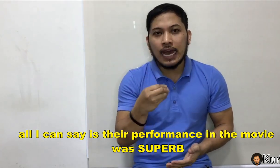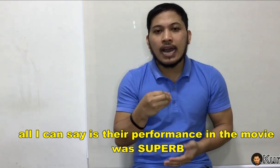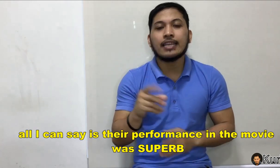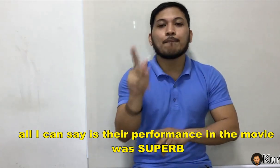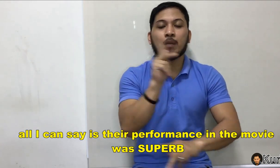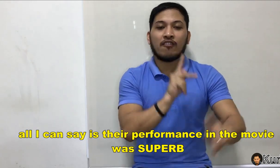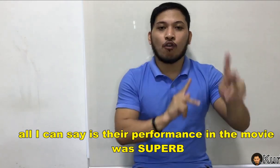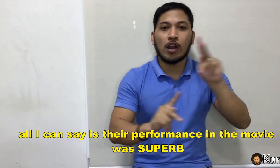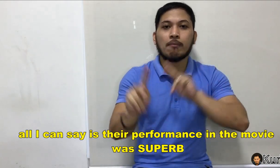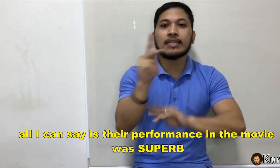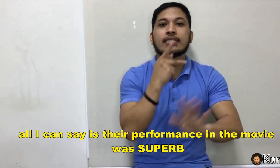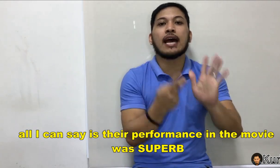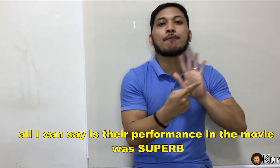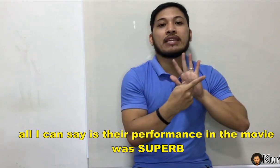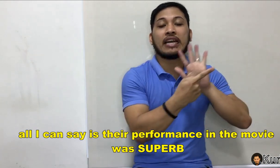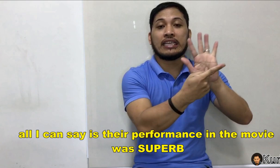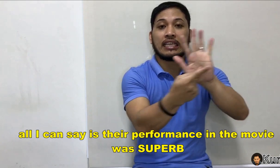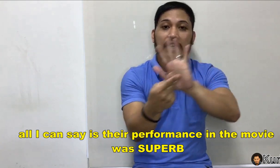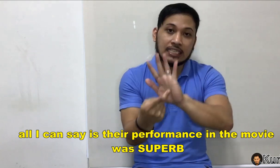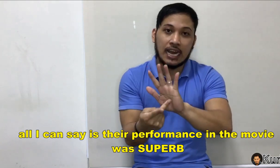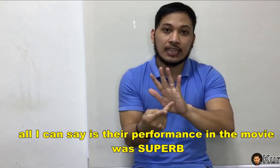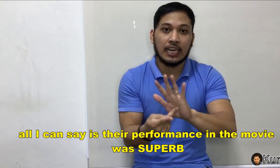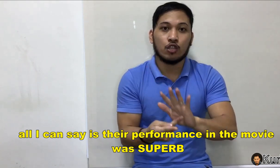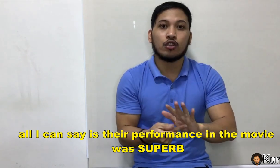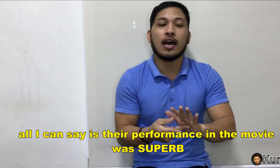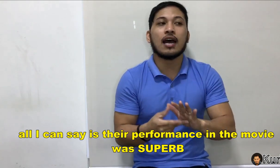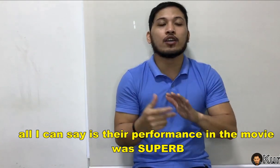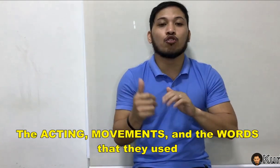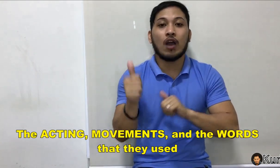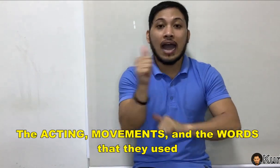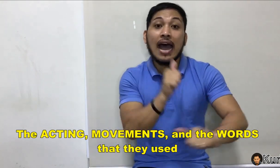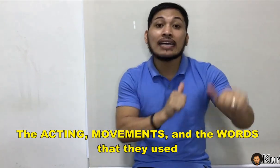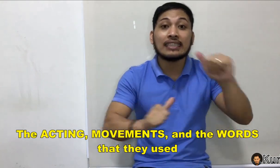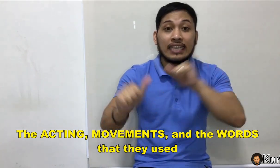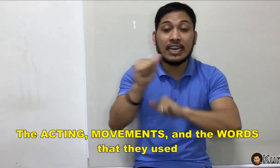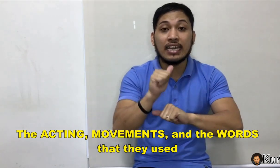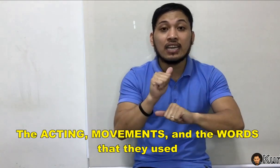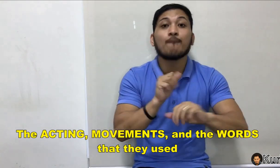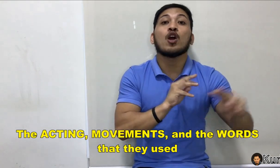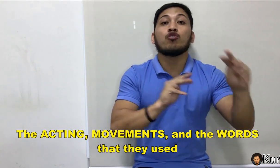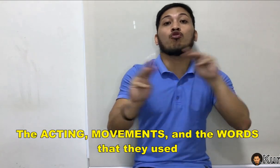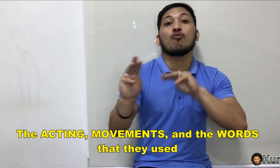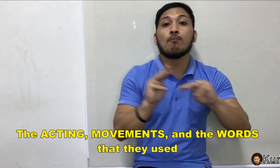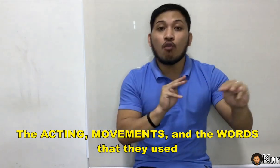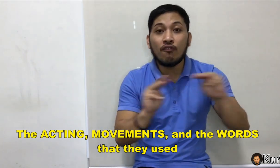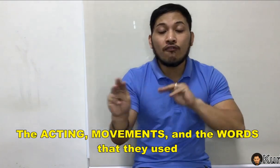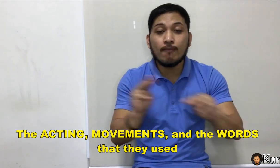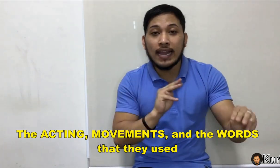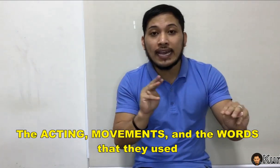napakaganda ng performance na ipinakita nila sa atin. Yung acting, yung